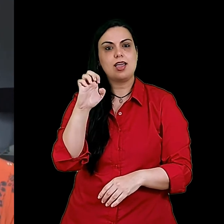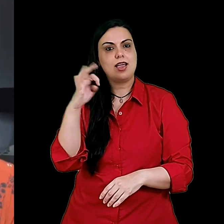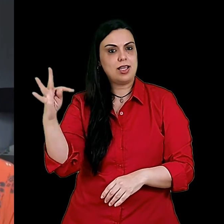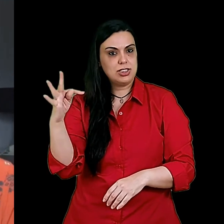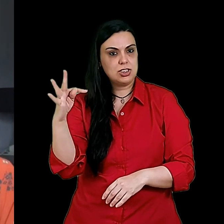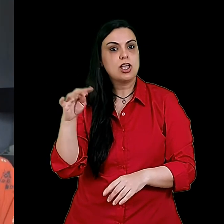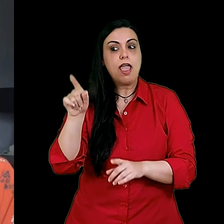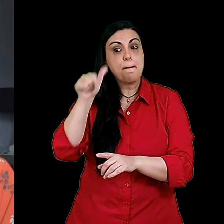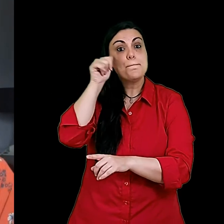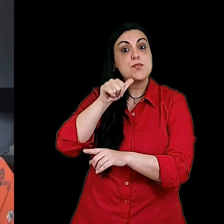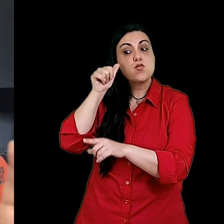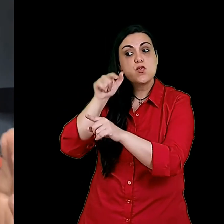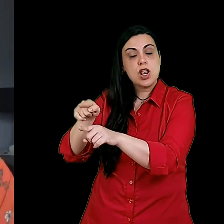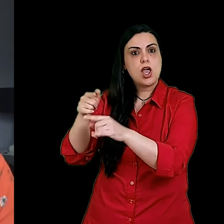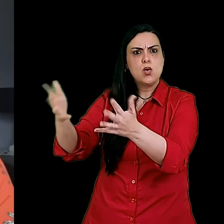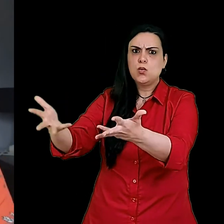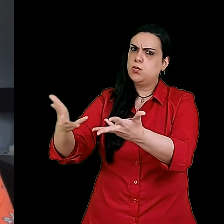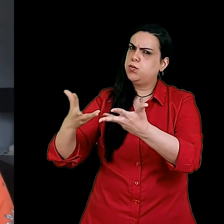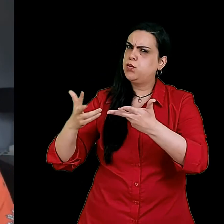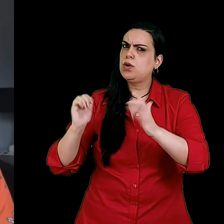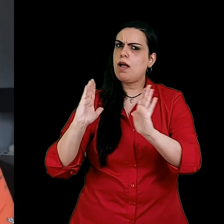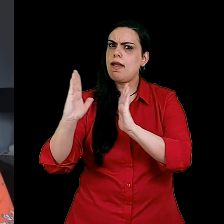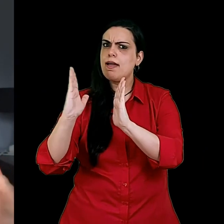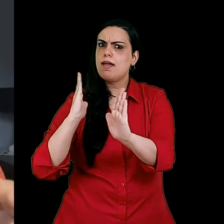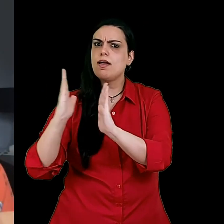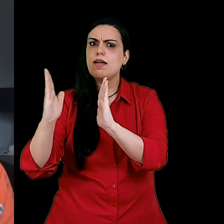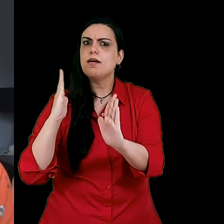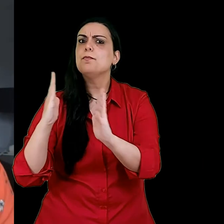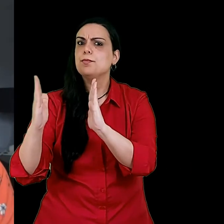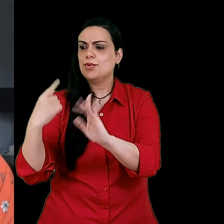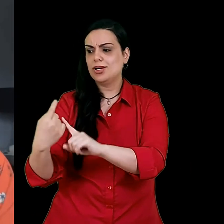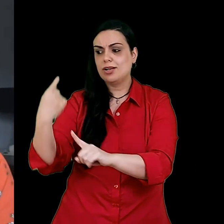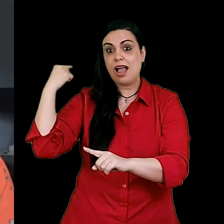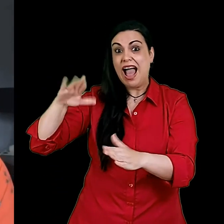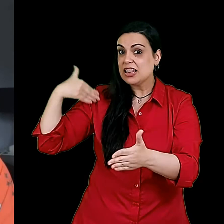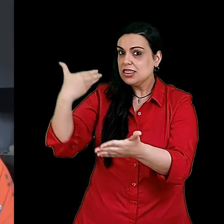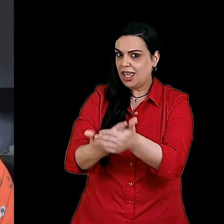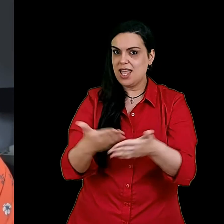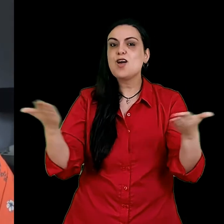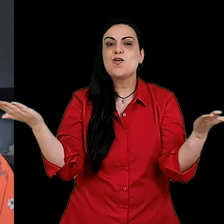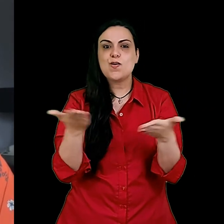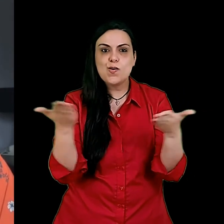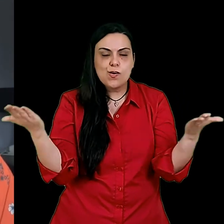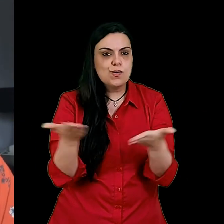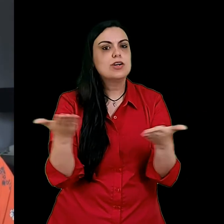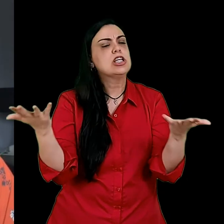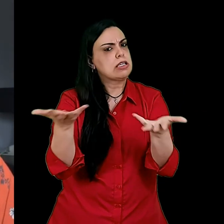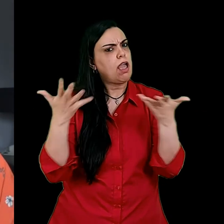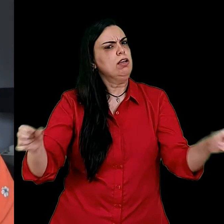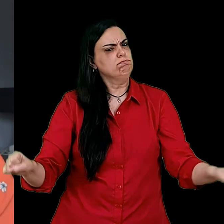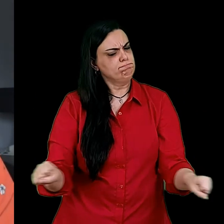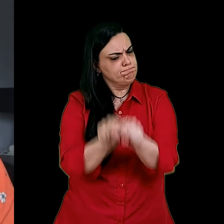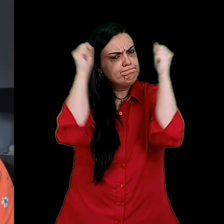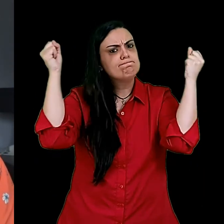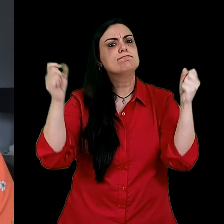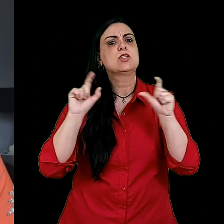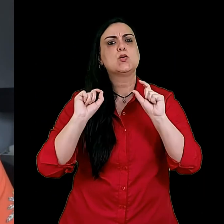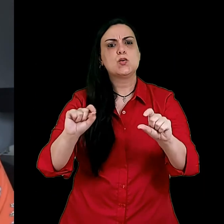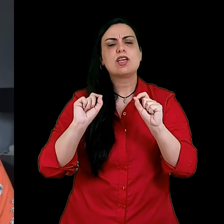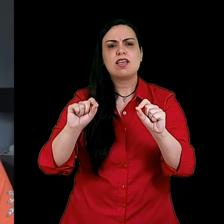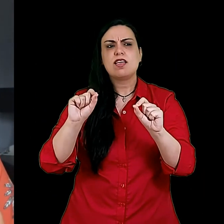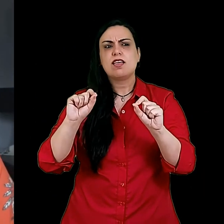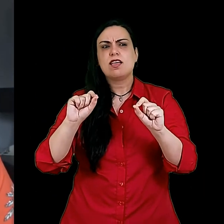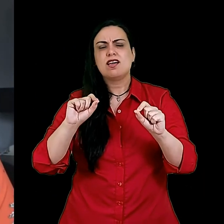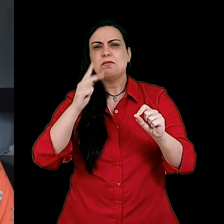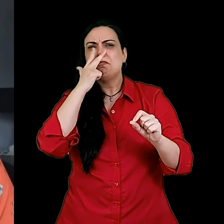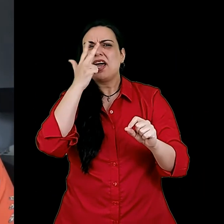uma mulher, e o fato de ser uma mulher já é algo extraordinário para um tempo onde até hoje a gente